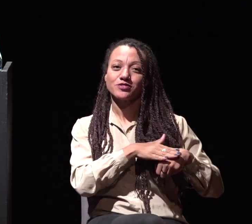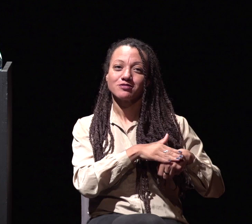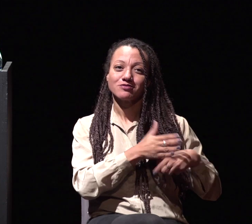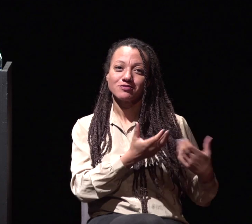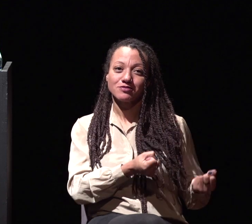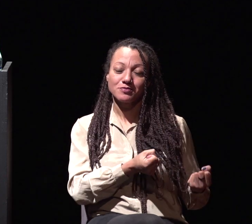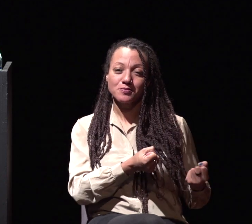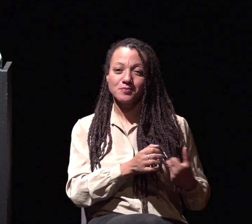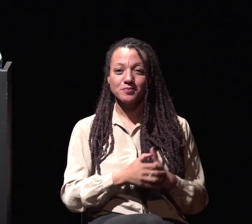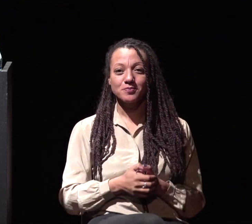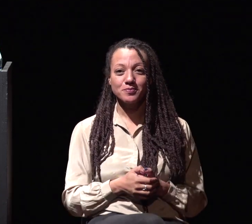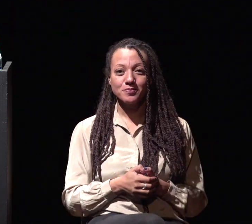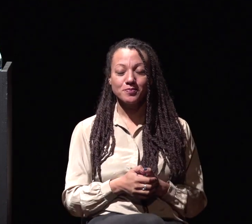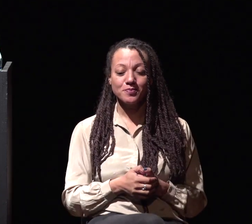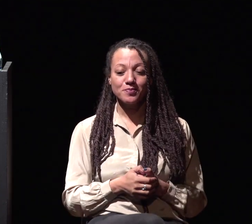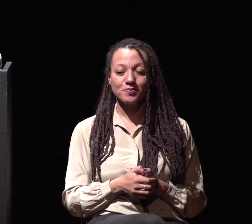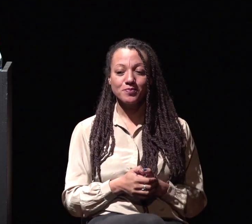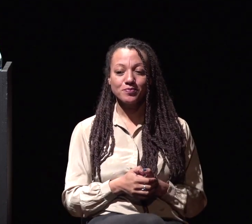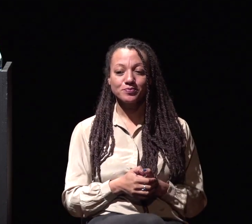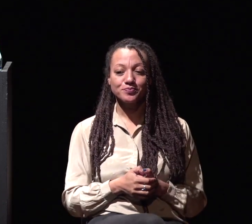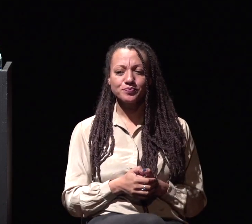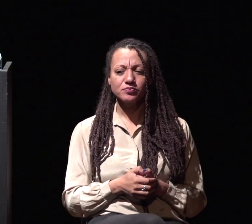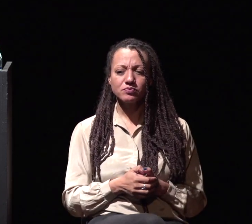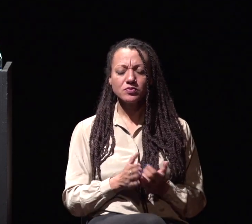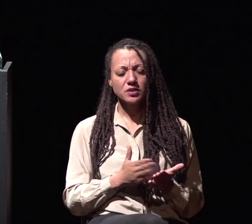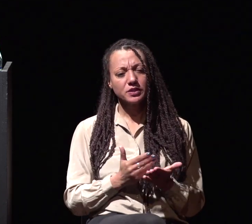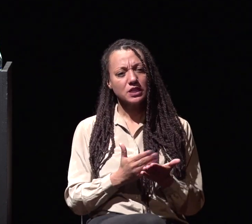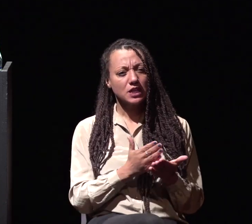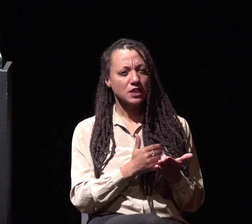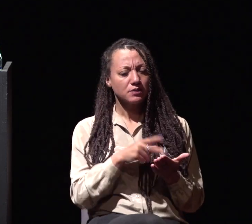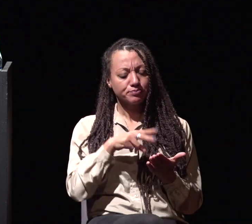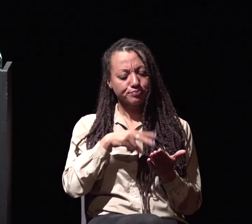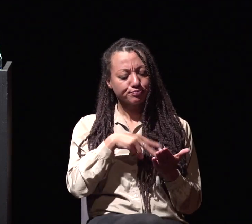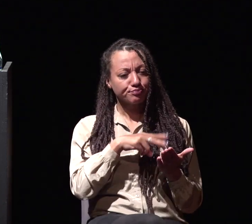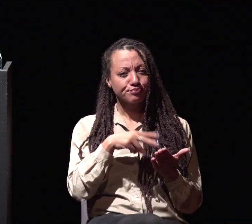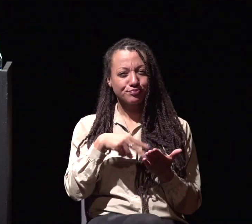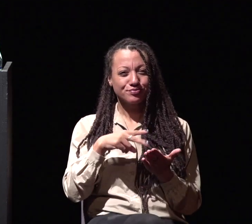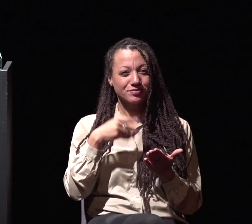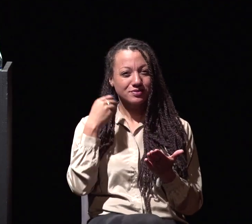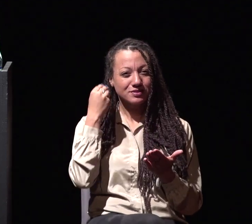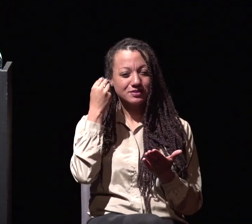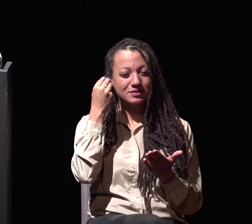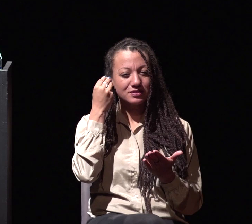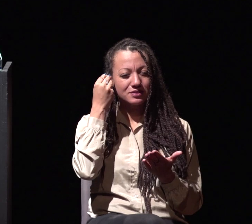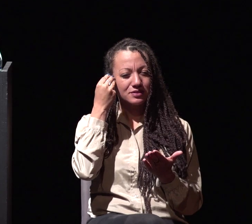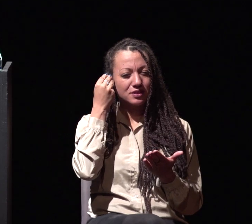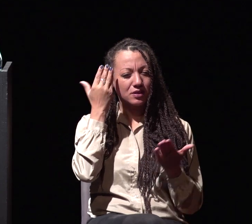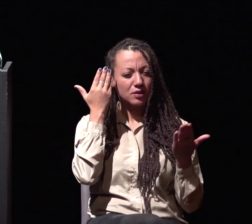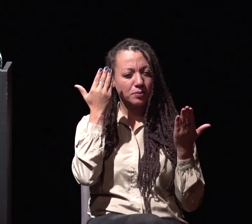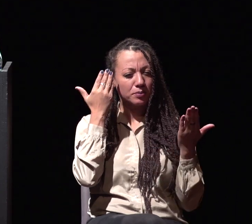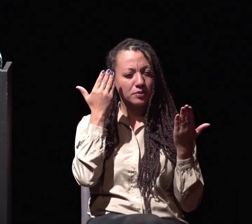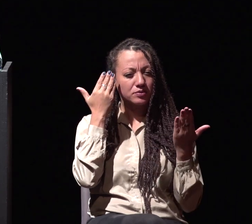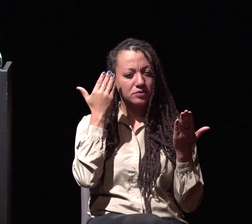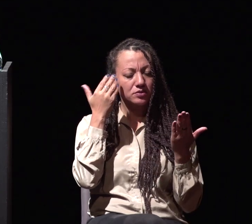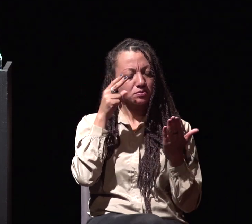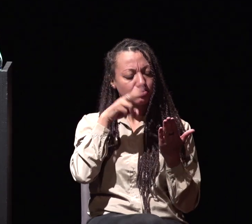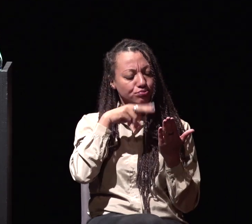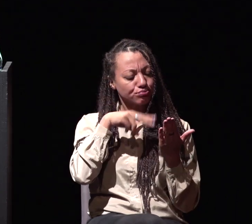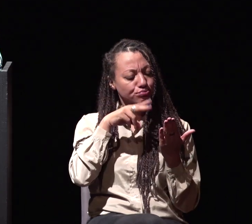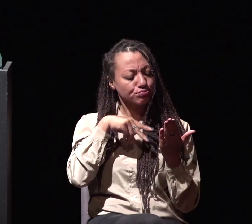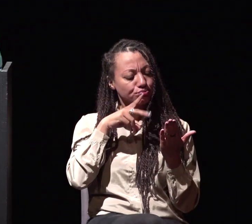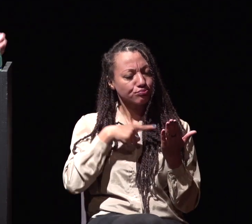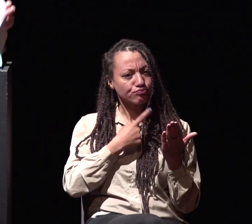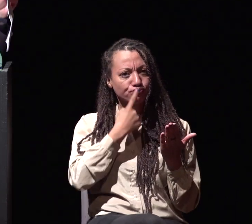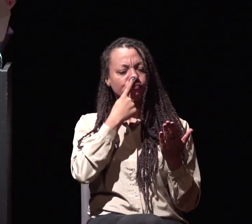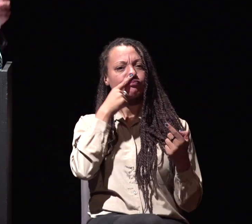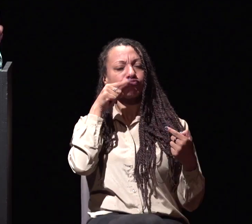faço. Após mergulhar em alguns livros emprestados pelos terapeutas, ela se identificou com o caráter